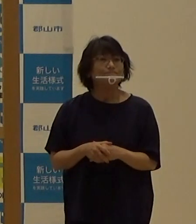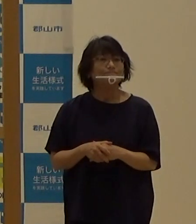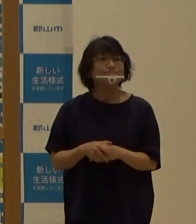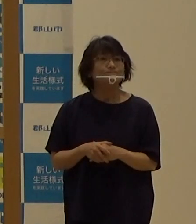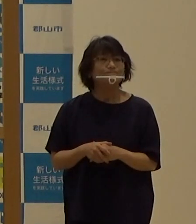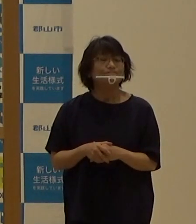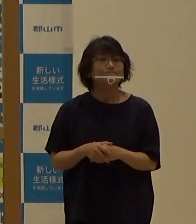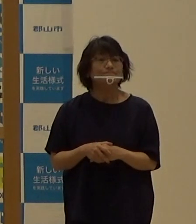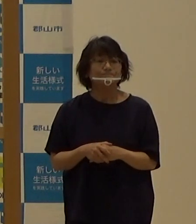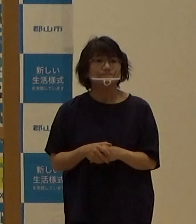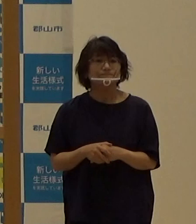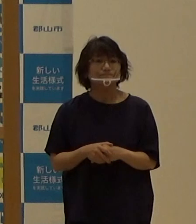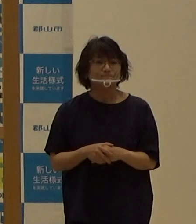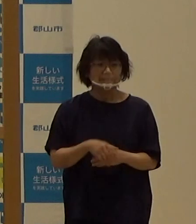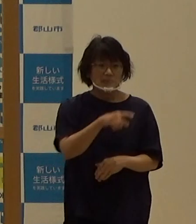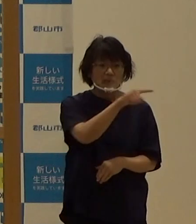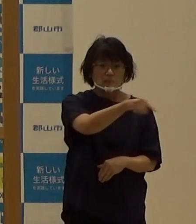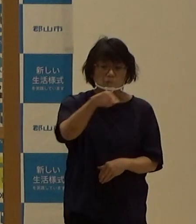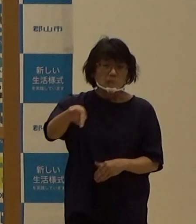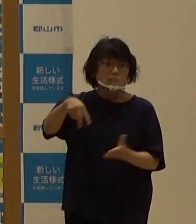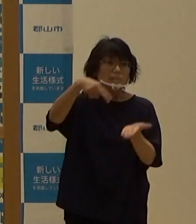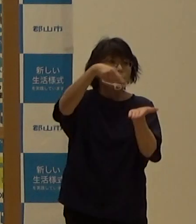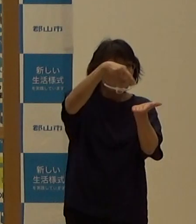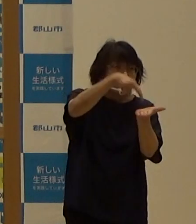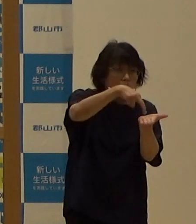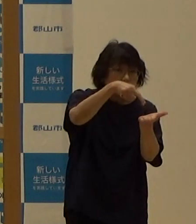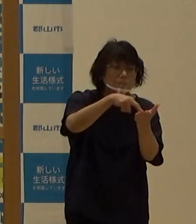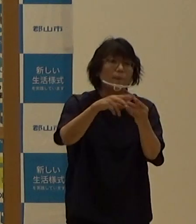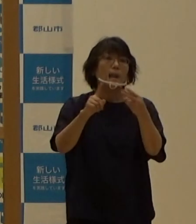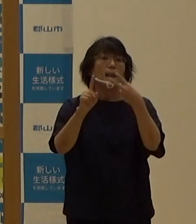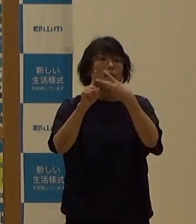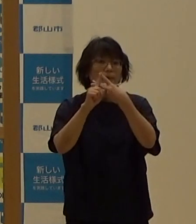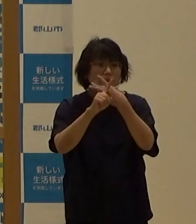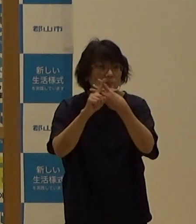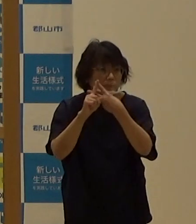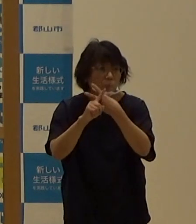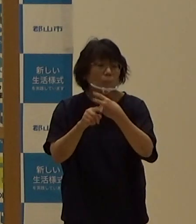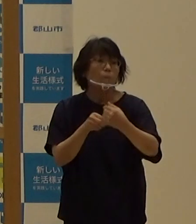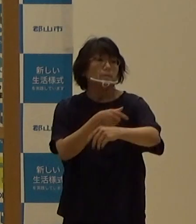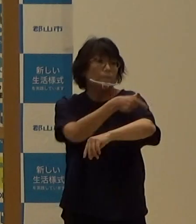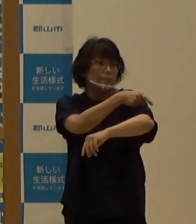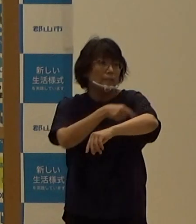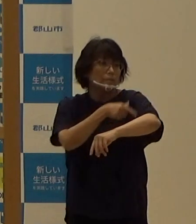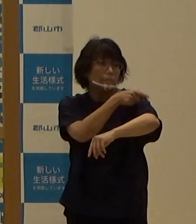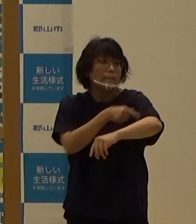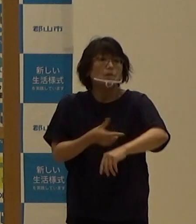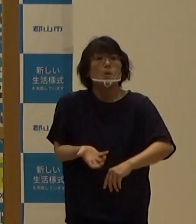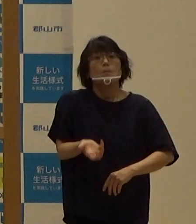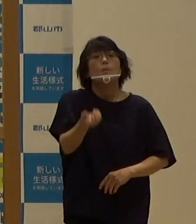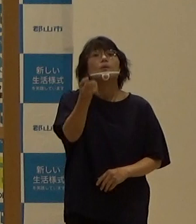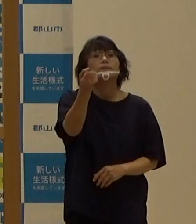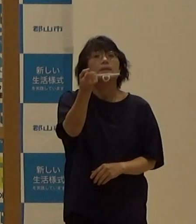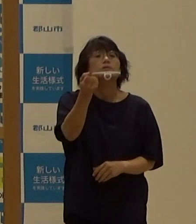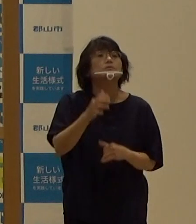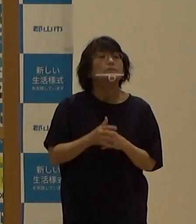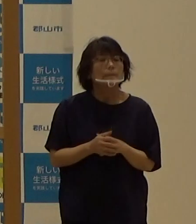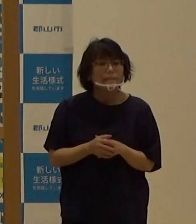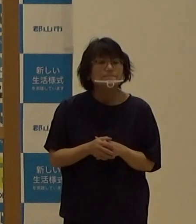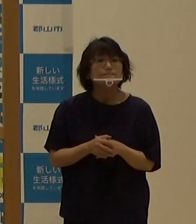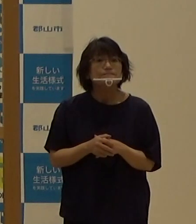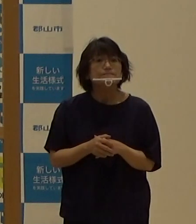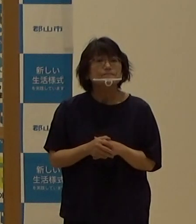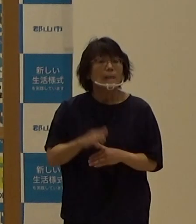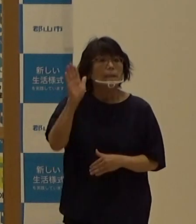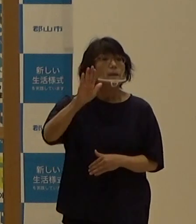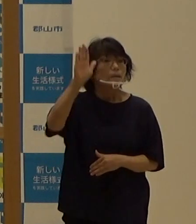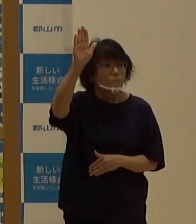それぞれ の立場機能をですね、役割を十分果たしておられますので、今の点はですね、今度の連